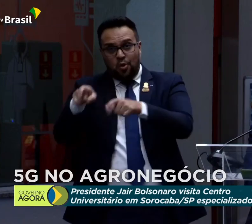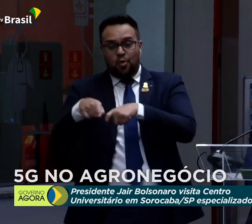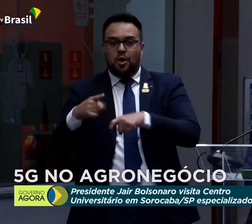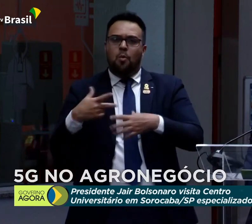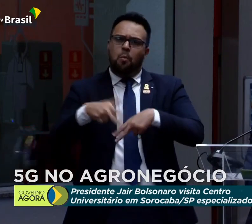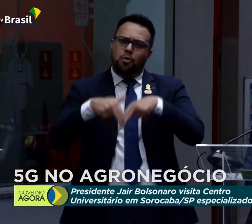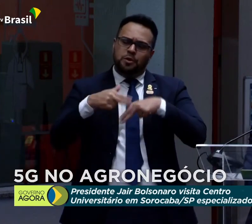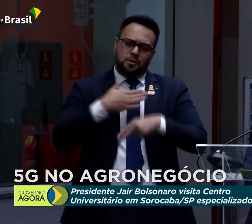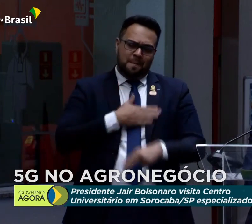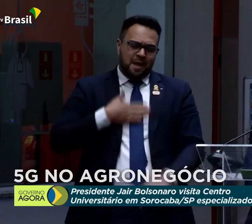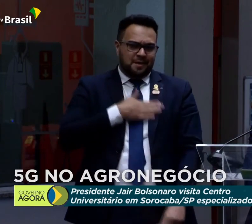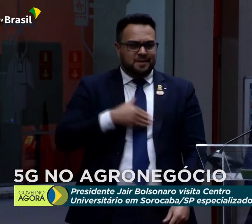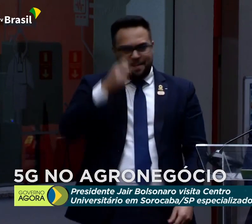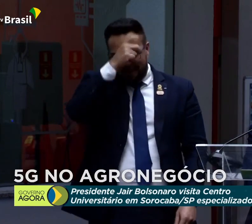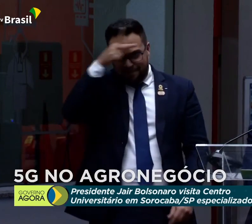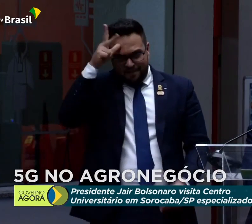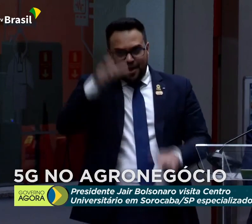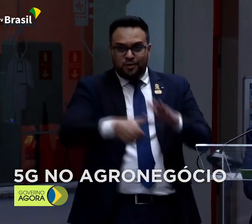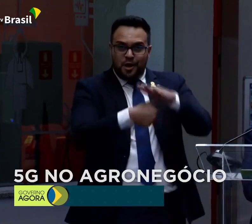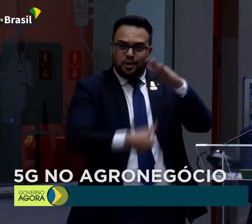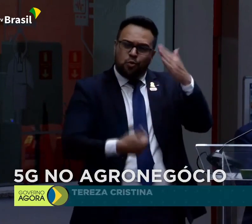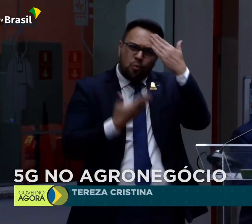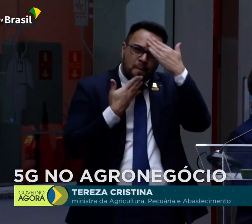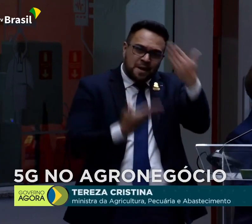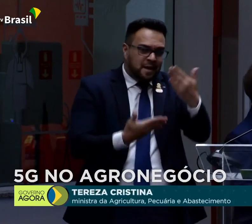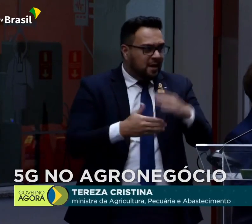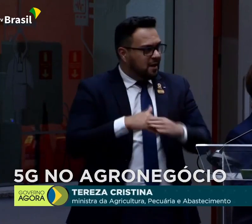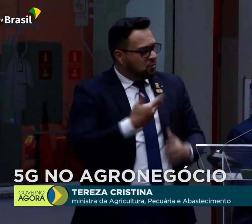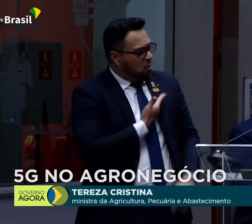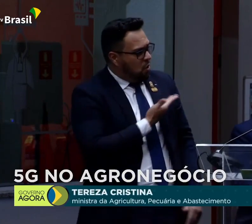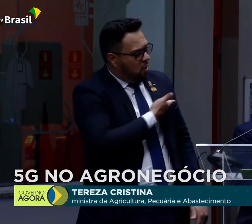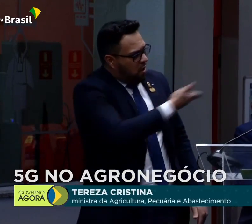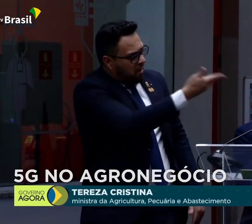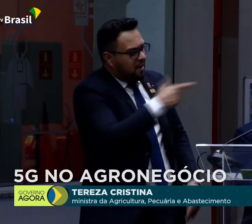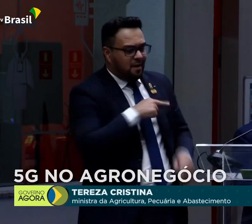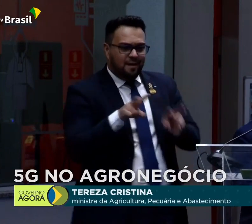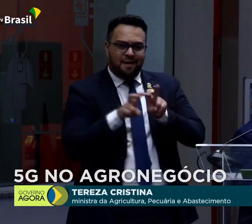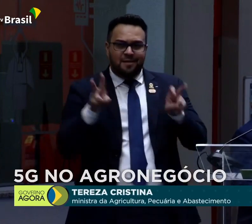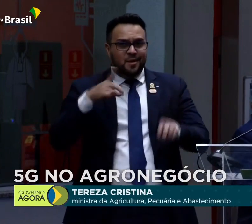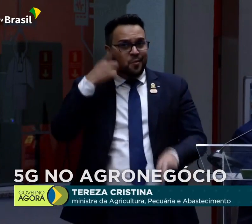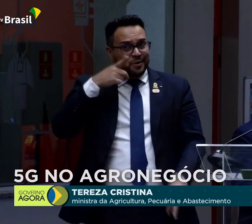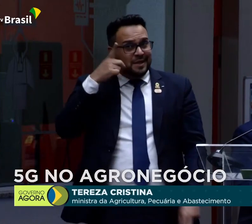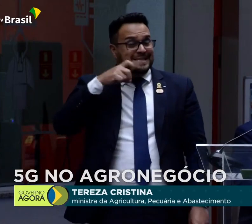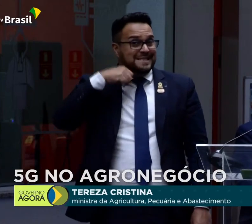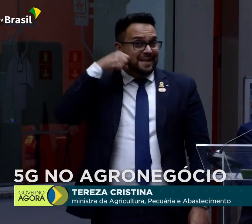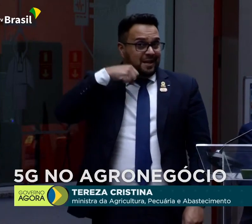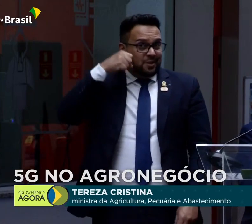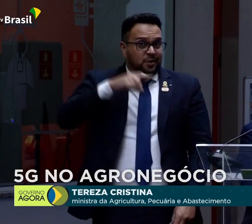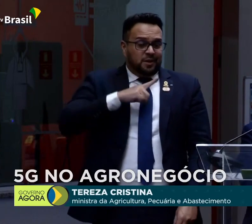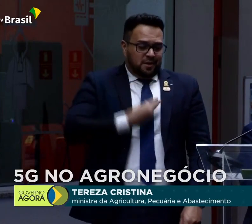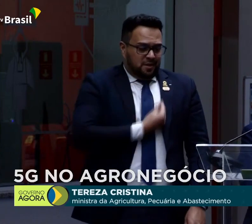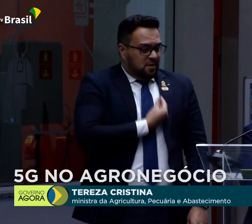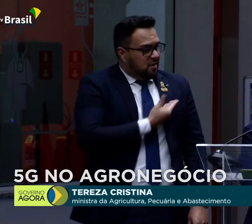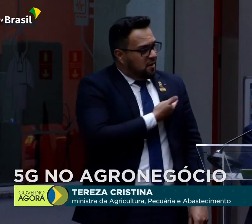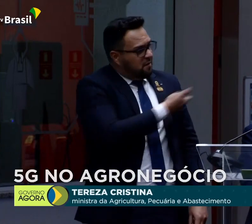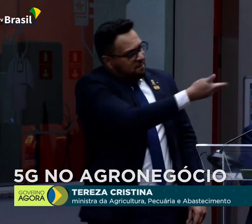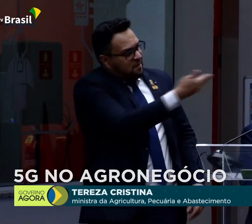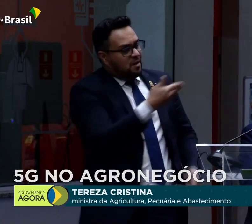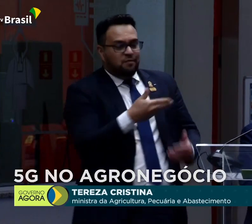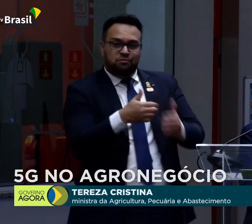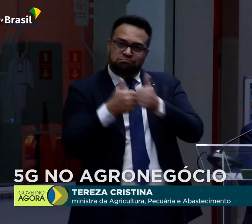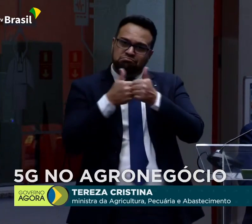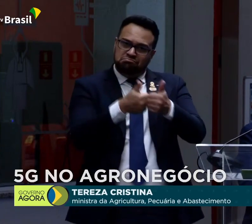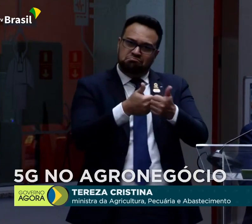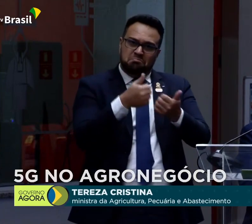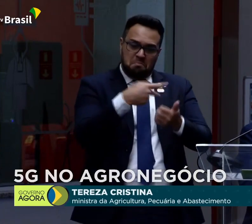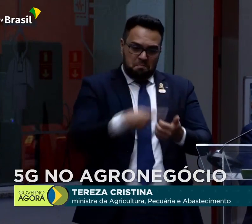enorme, prefeito, reitor, muito obrigado, meus colegas aqui, deputados, senadores que estão aqui na nossa comitiva.